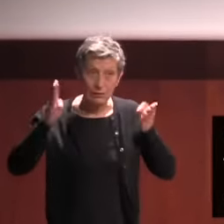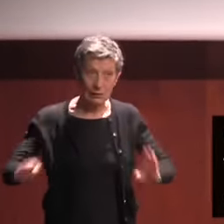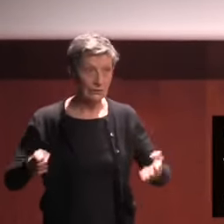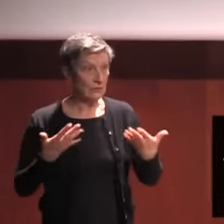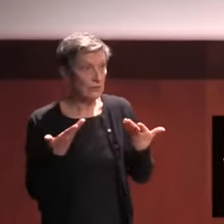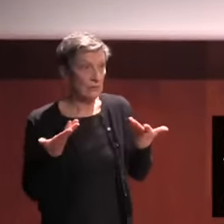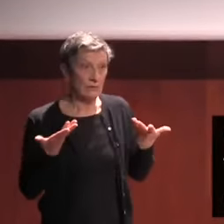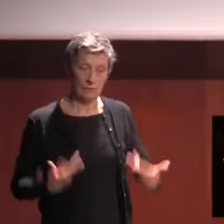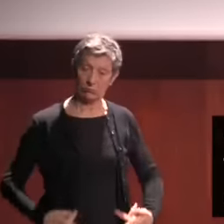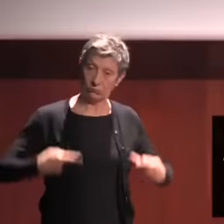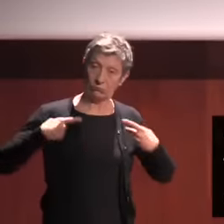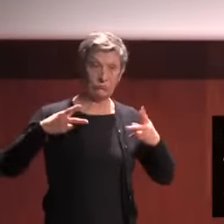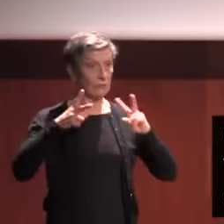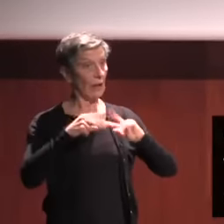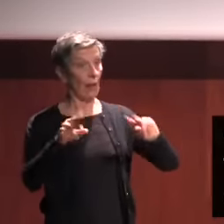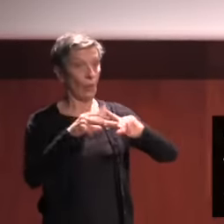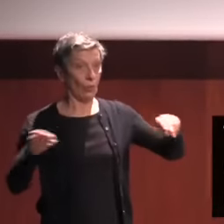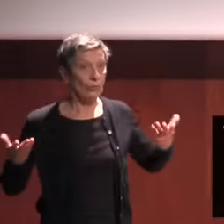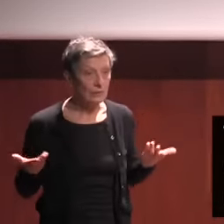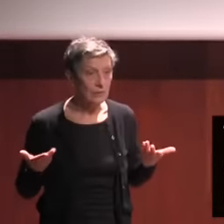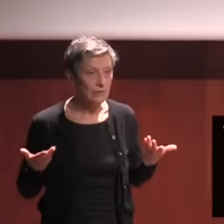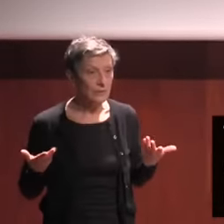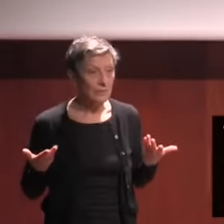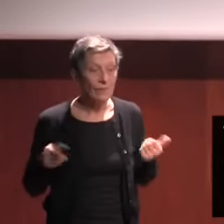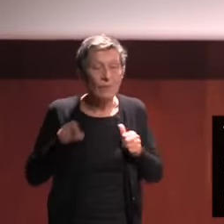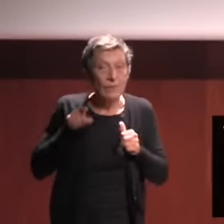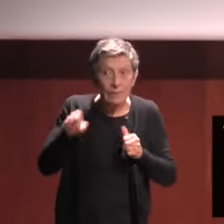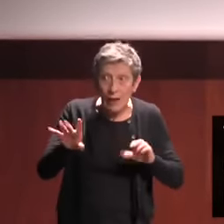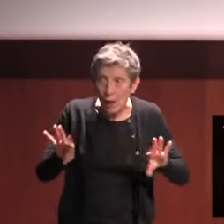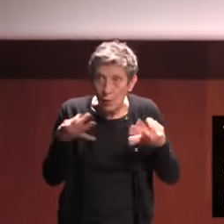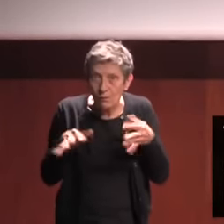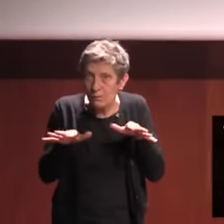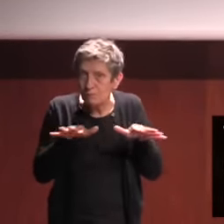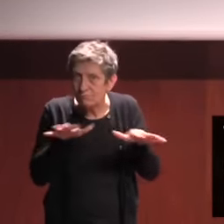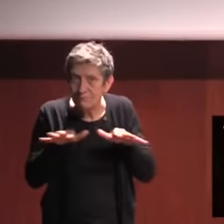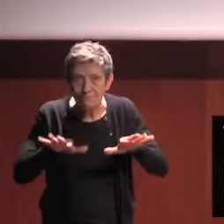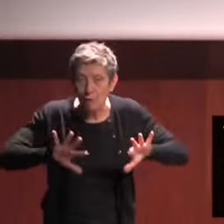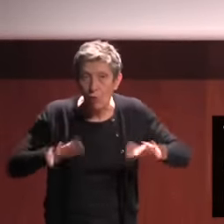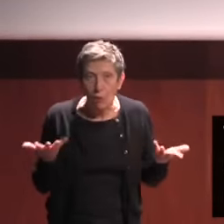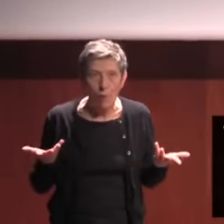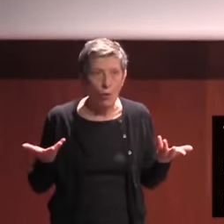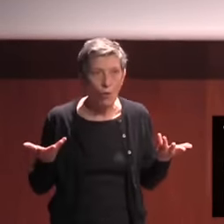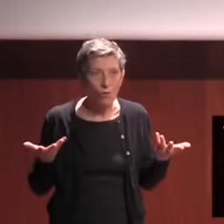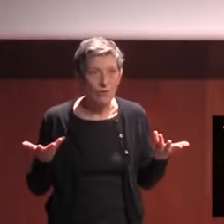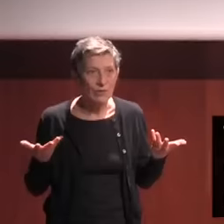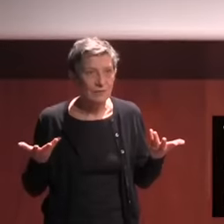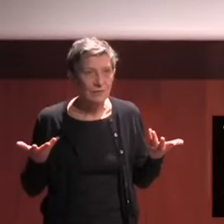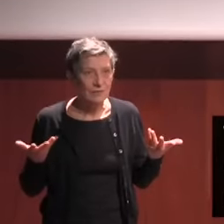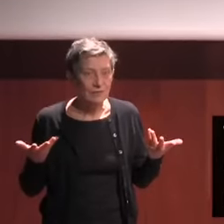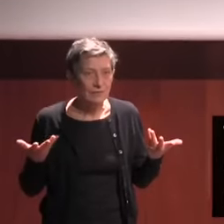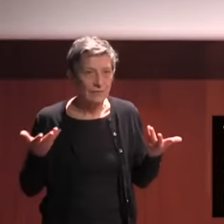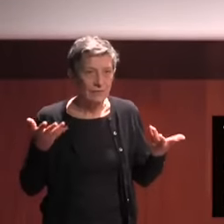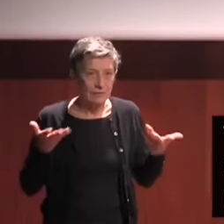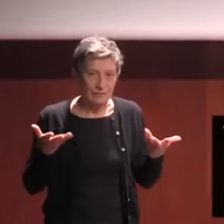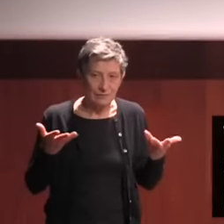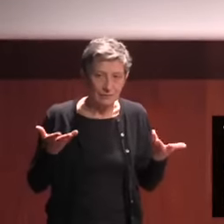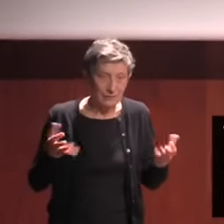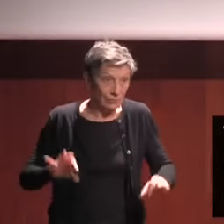raconter et inventent les moyens pour mettre un